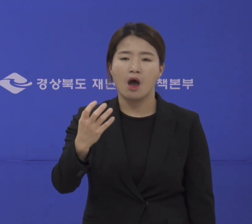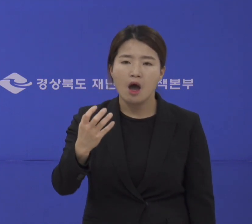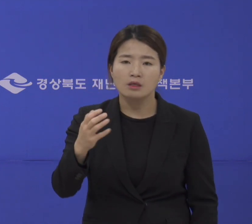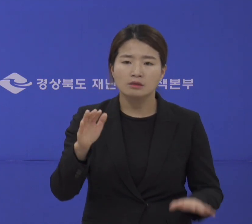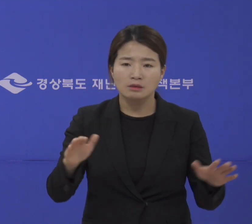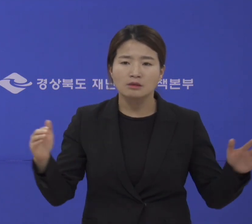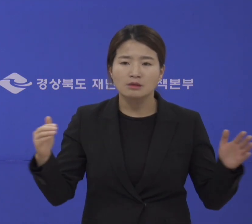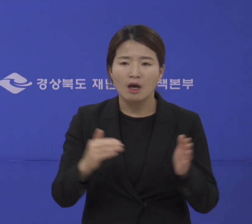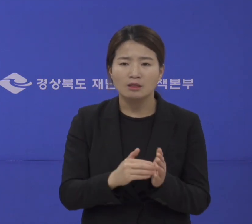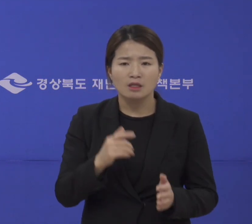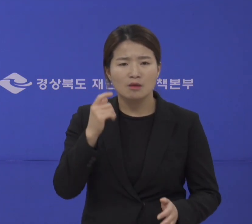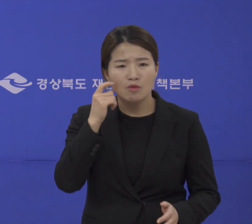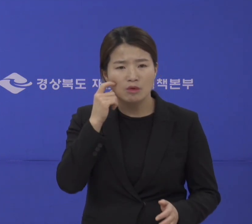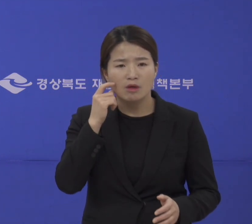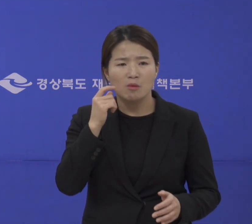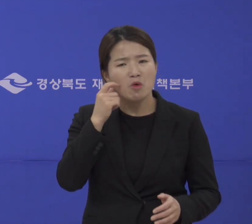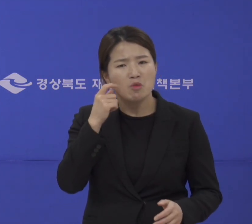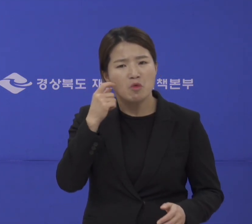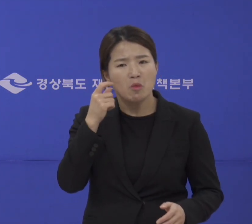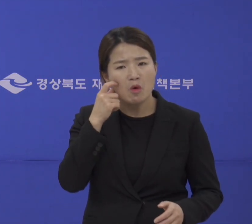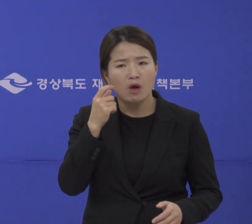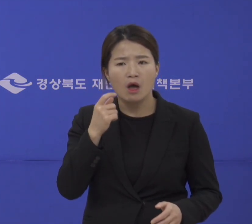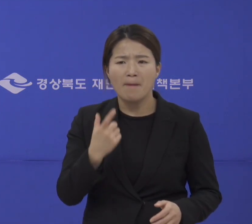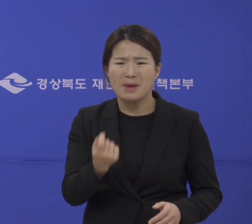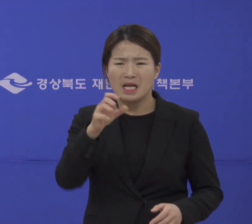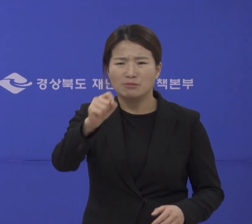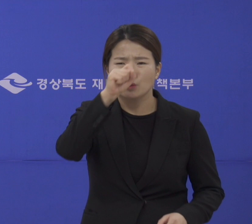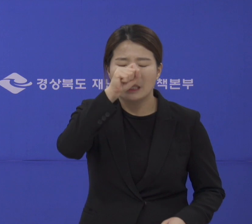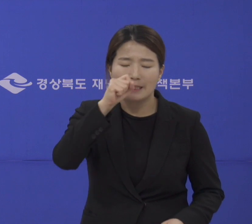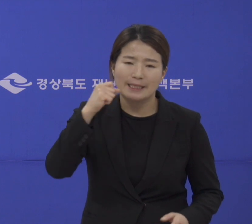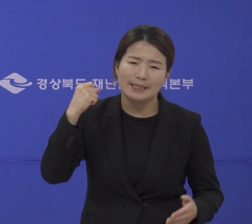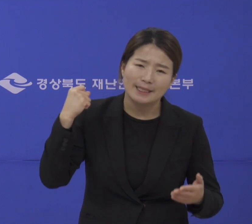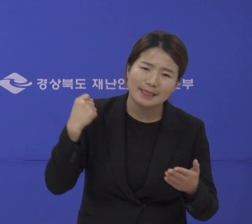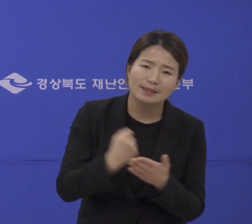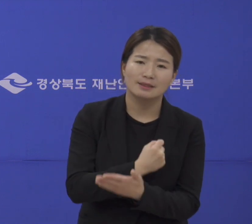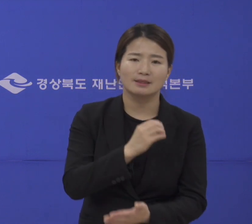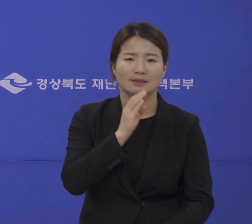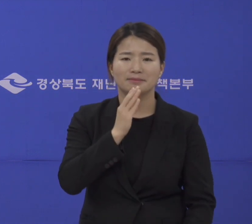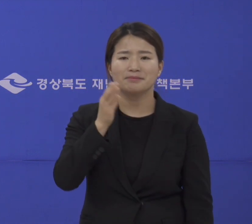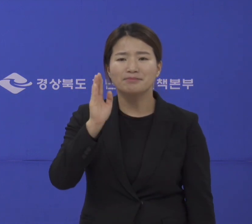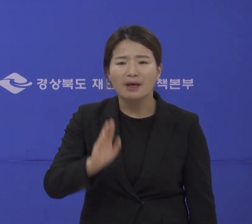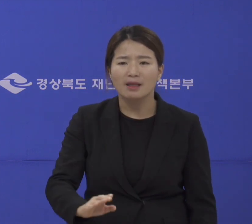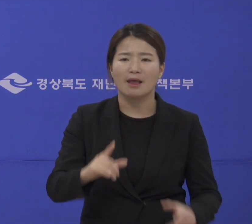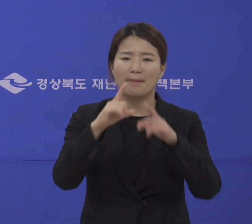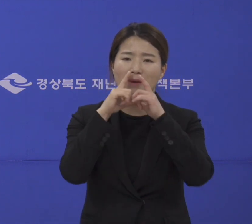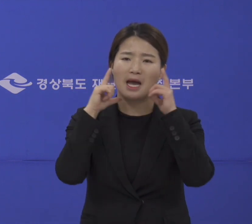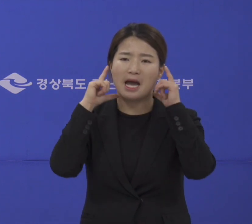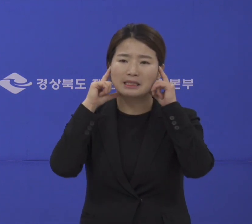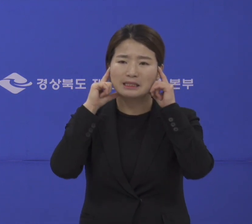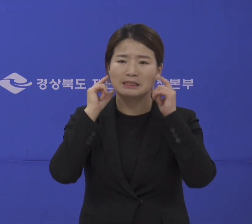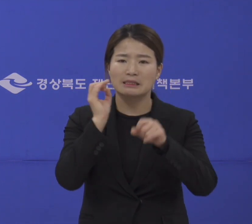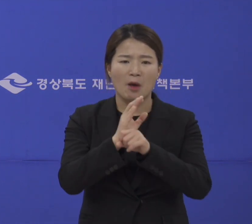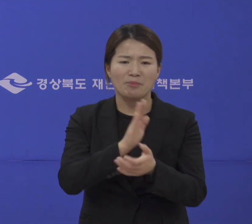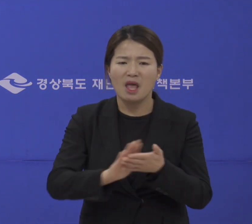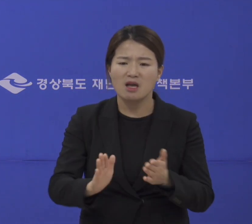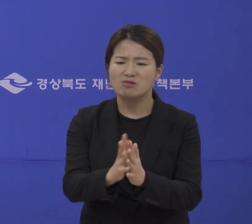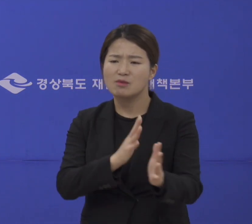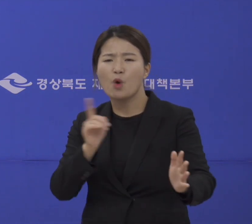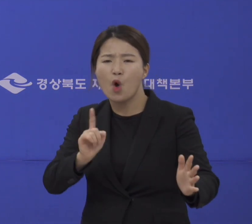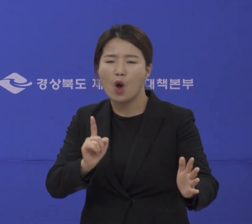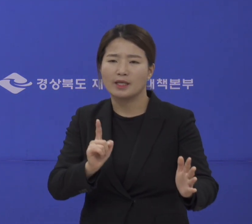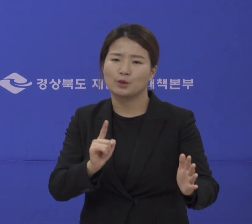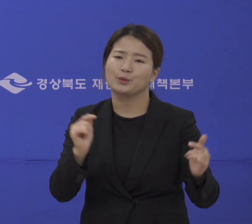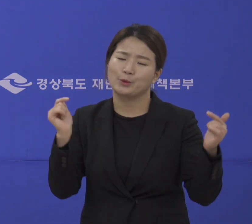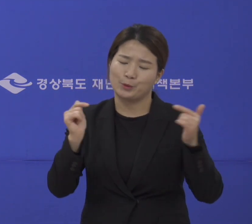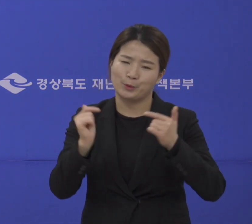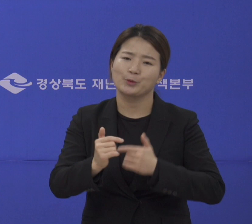못하고 있었는 게 조금 안타깝다 생각 들면서 마스크 사는 일은 좀 나아지지 않겠느냐 생각을 합니다.